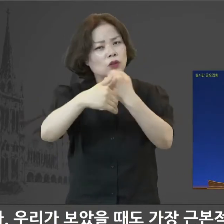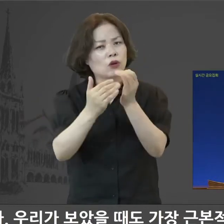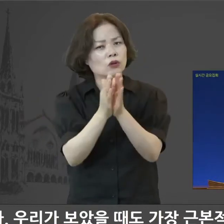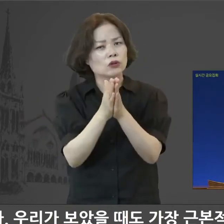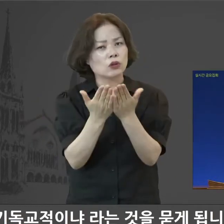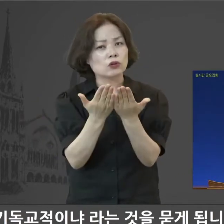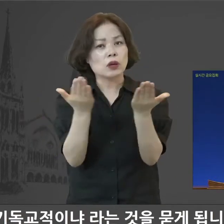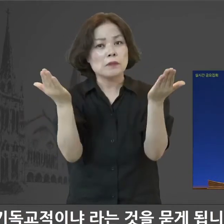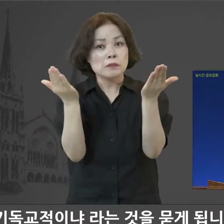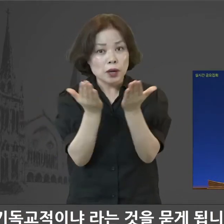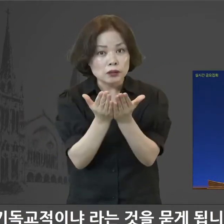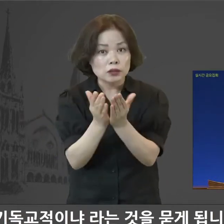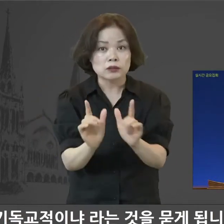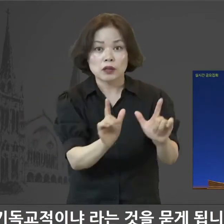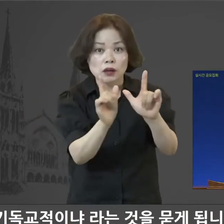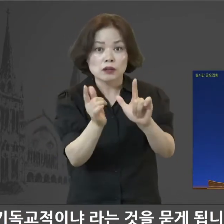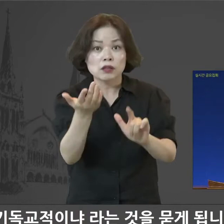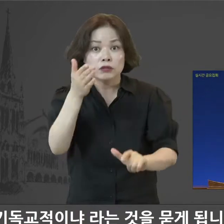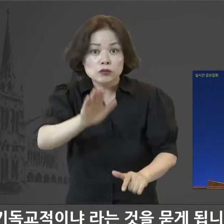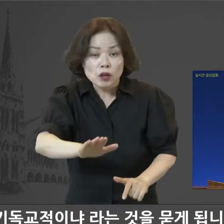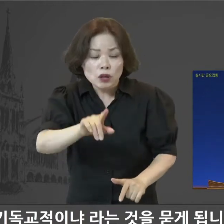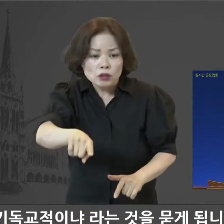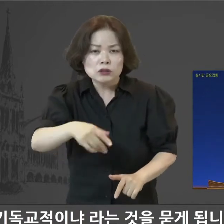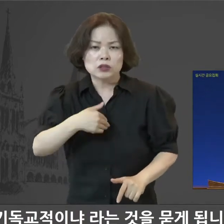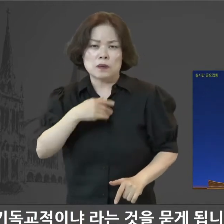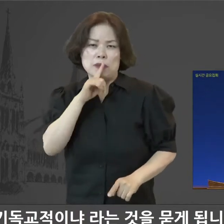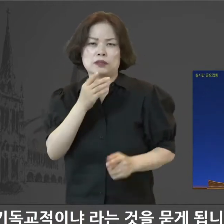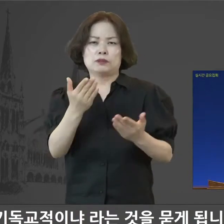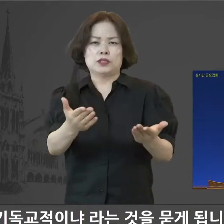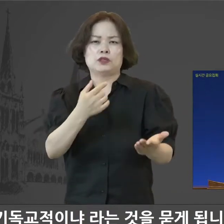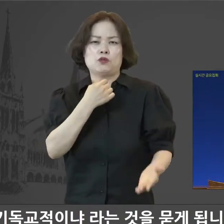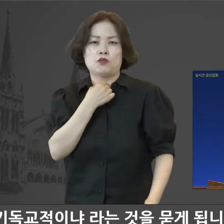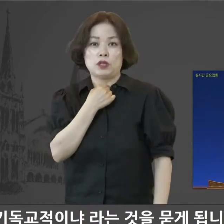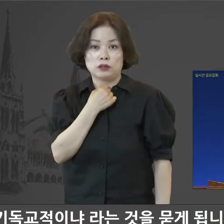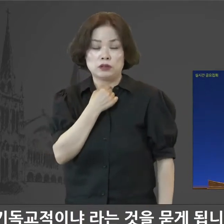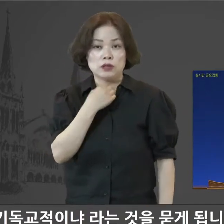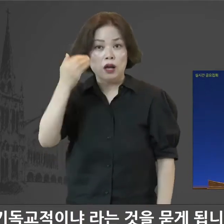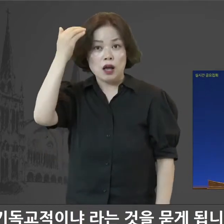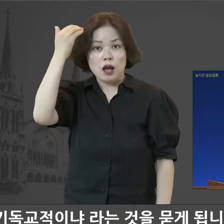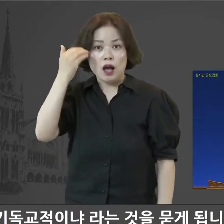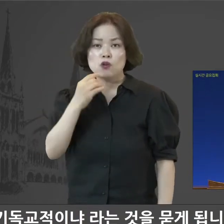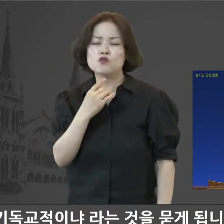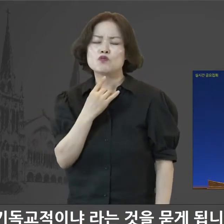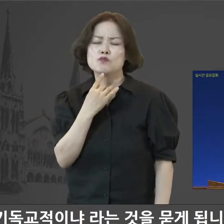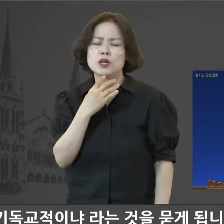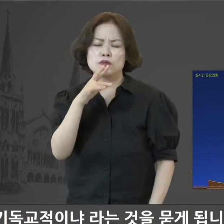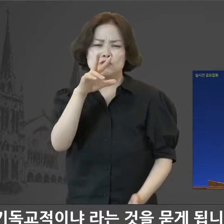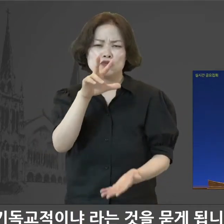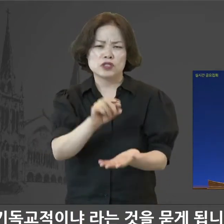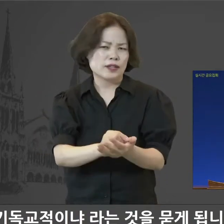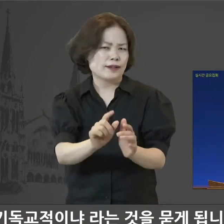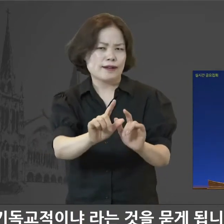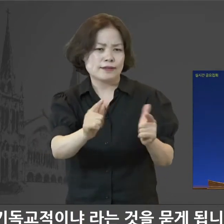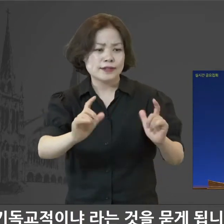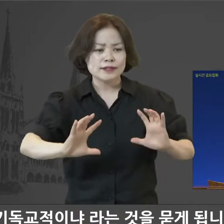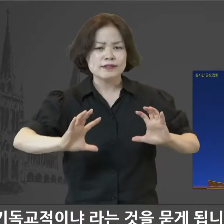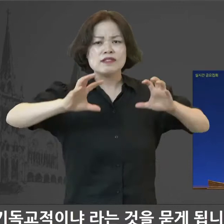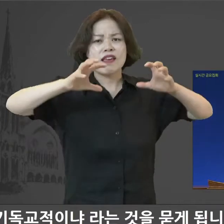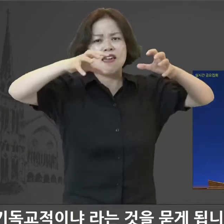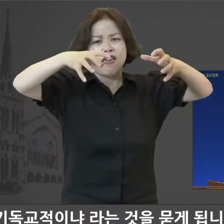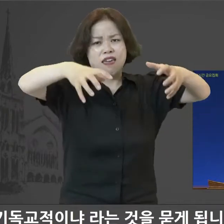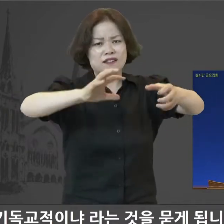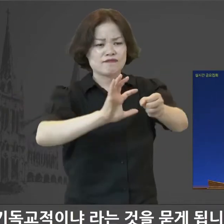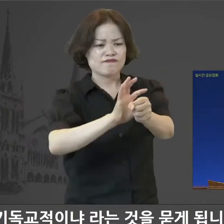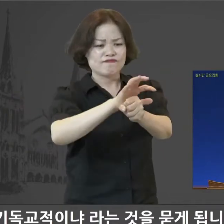성경적이어야만 합니다. 그런데 지금 오늘 제가 말씀드리려고 하는 것은 한국만의 문제가 아니라 이미 세계적인